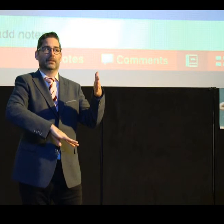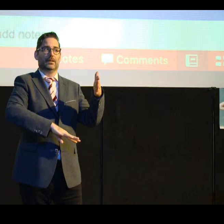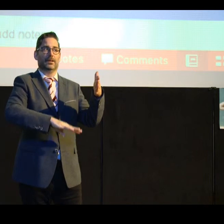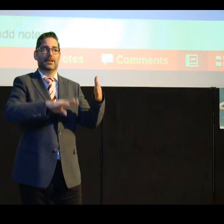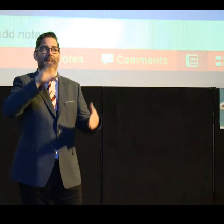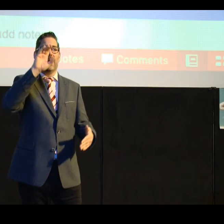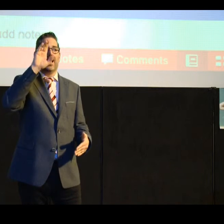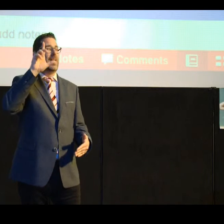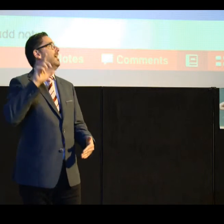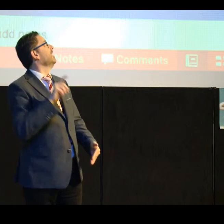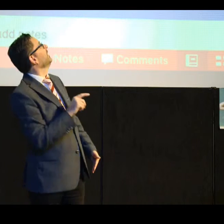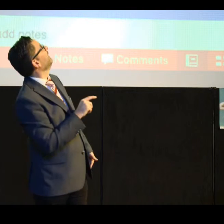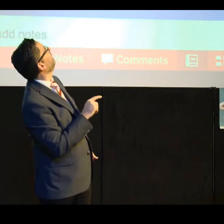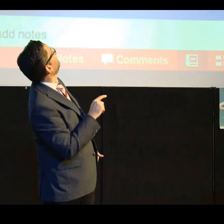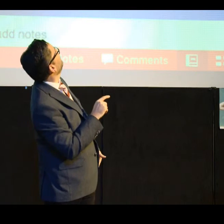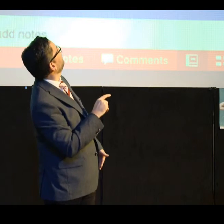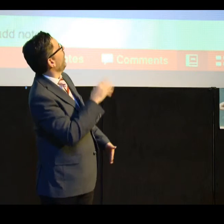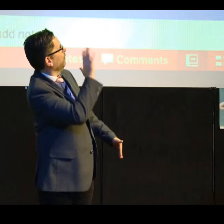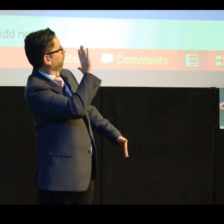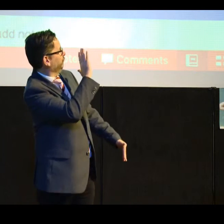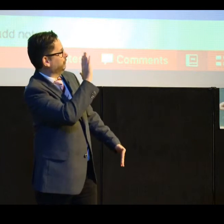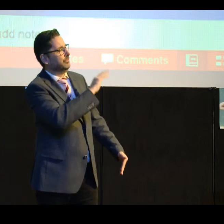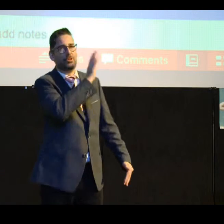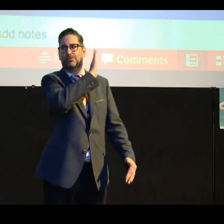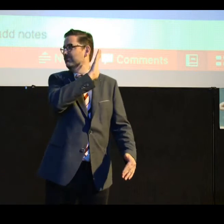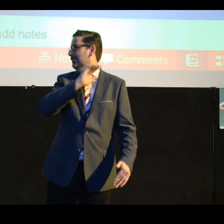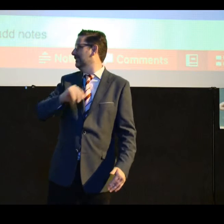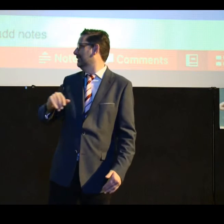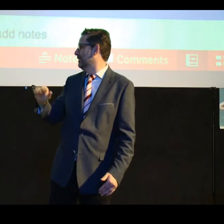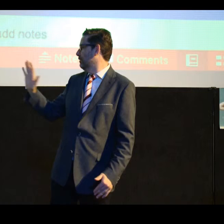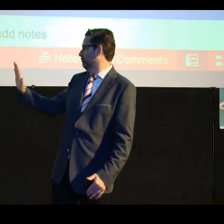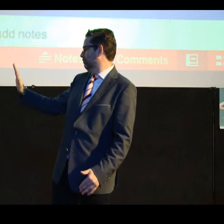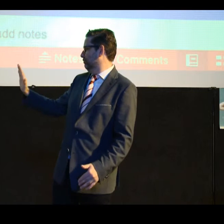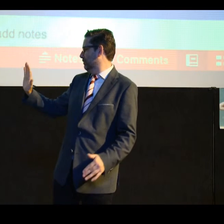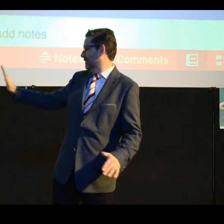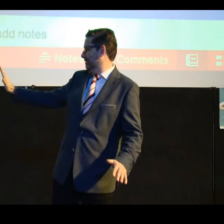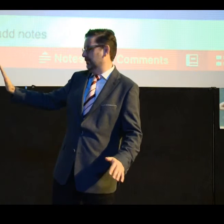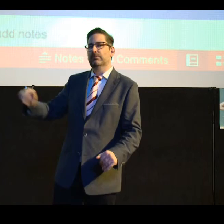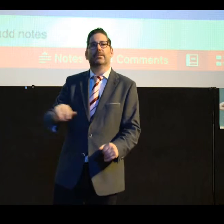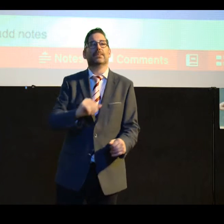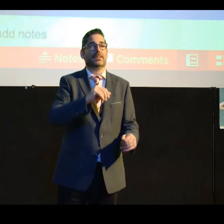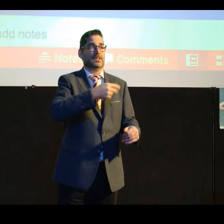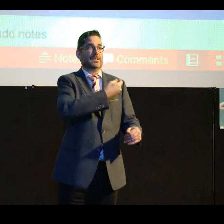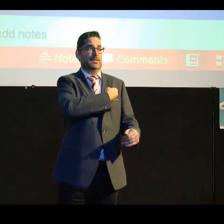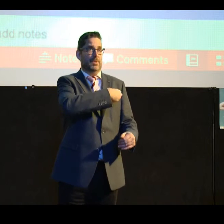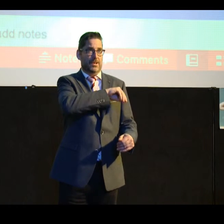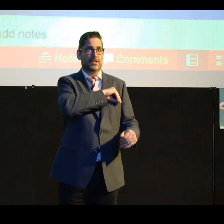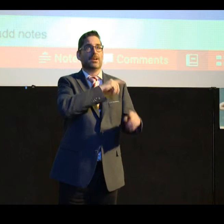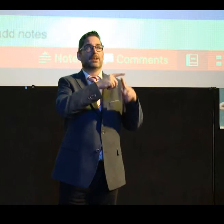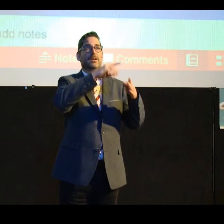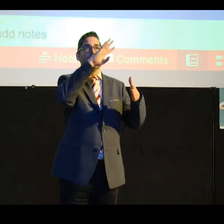Cada país que asistió a la reunión, pues bueno, pues tenía su intérprete, tenía su lengua de signos, España inclusive. Pero un segundito.